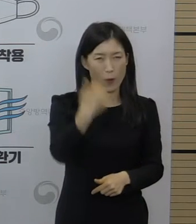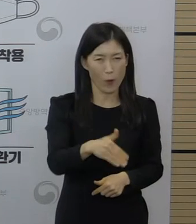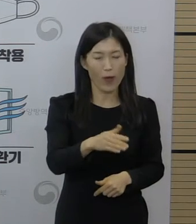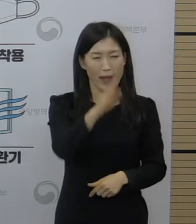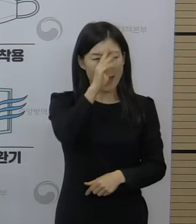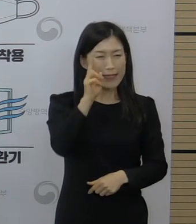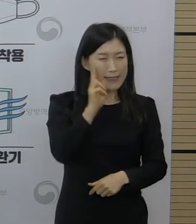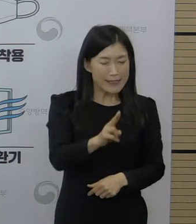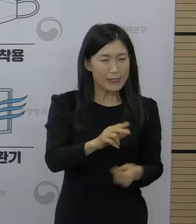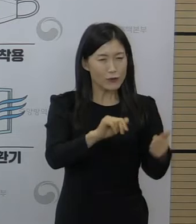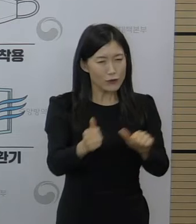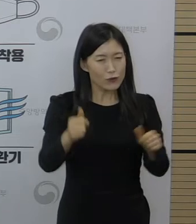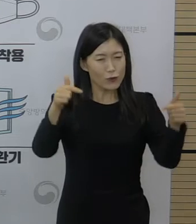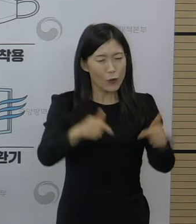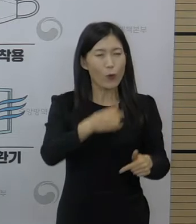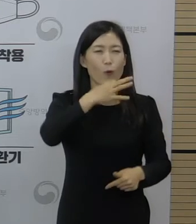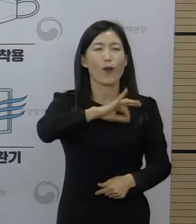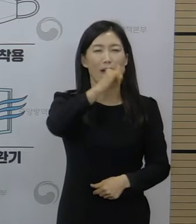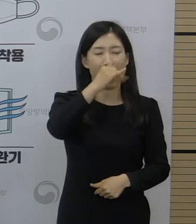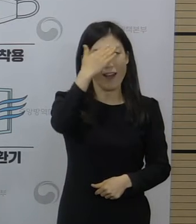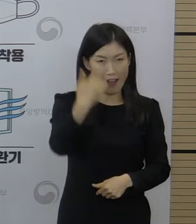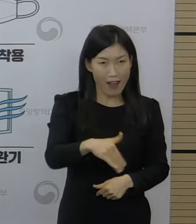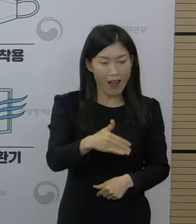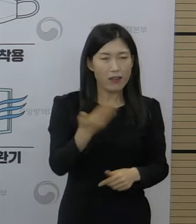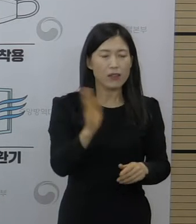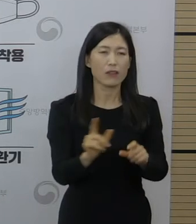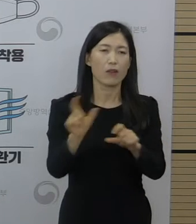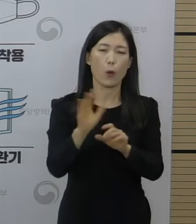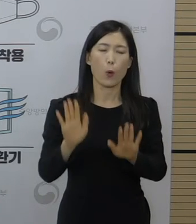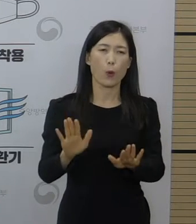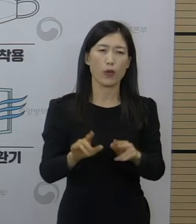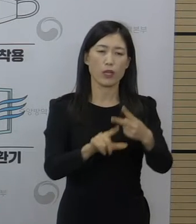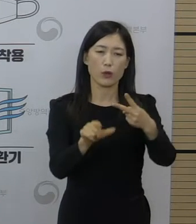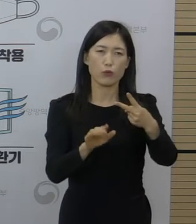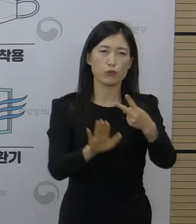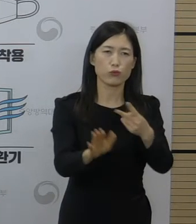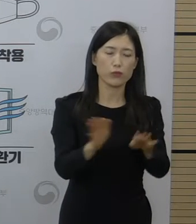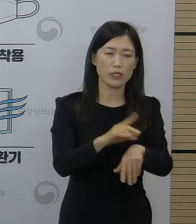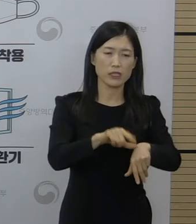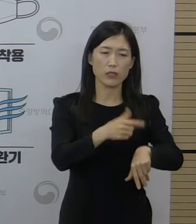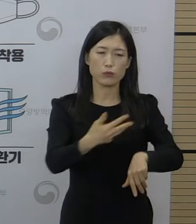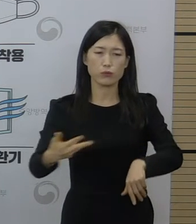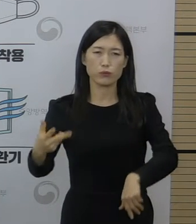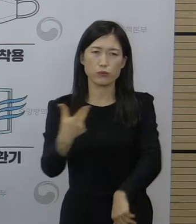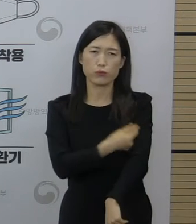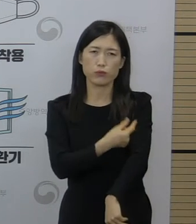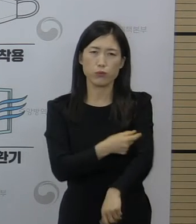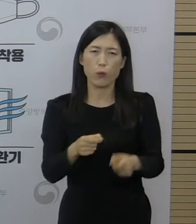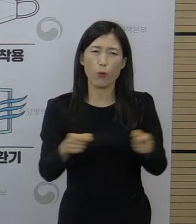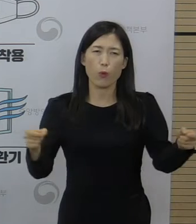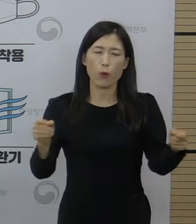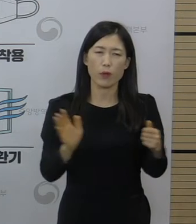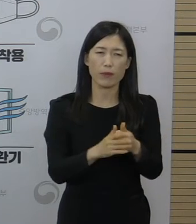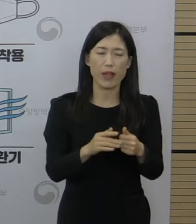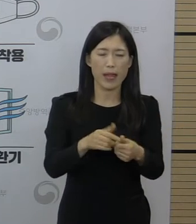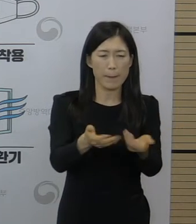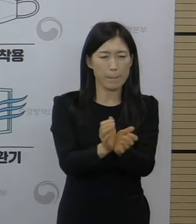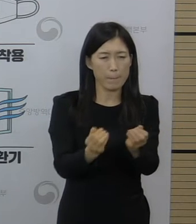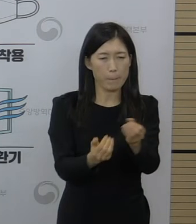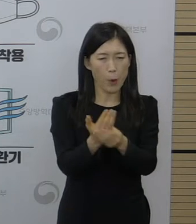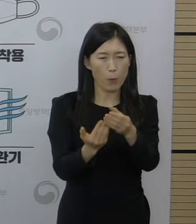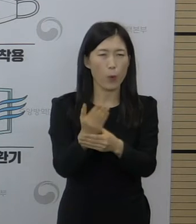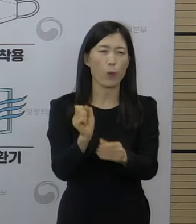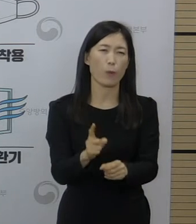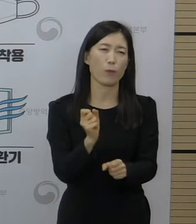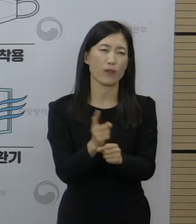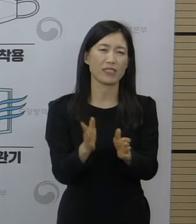사망 발생을 예방해 왔으나 최근 들어서 접종 후에 시간이 경과함에 따라 집단 발생이 소폭 증가하고